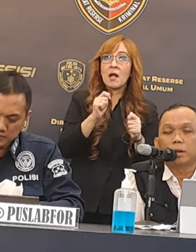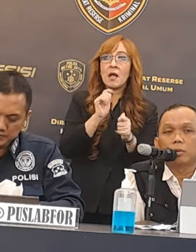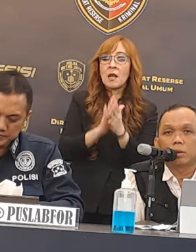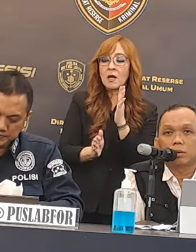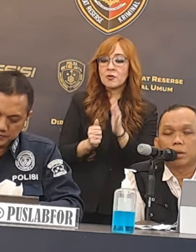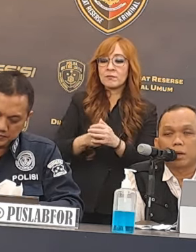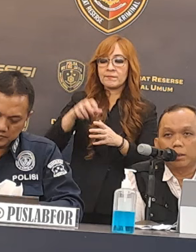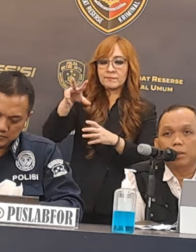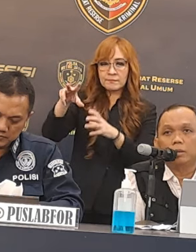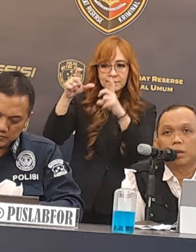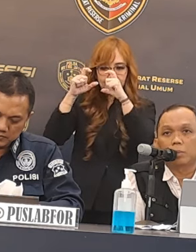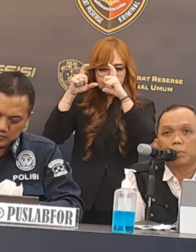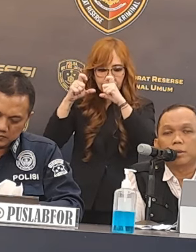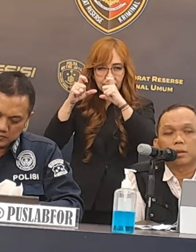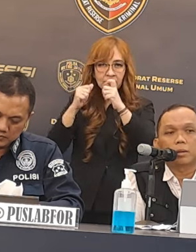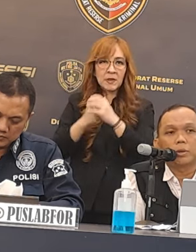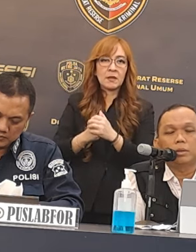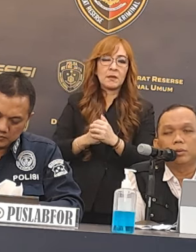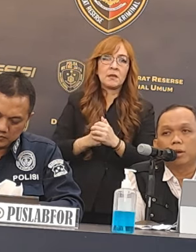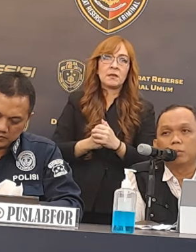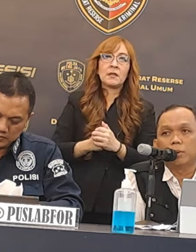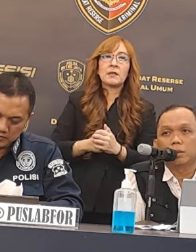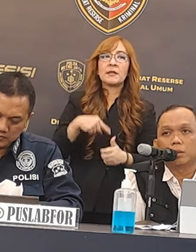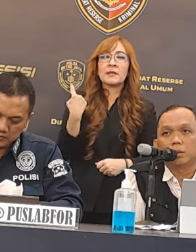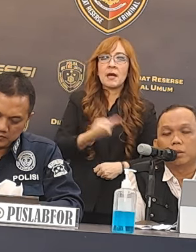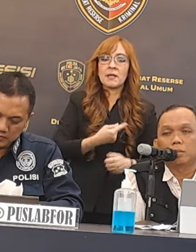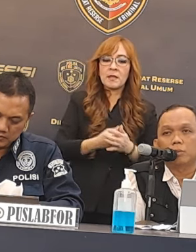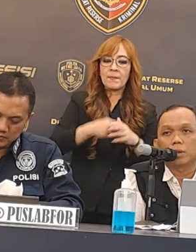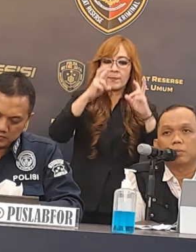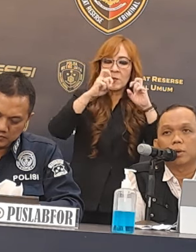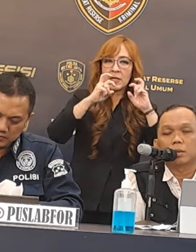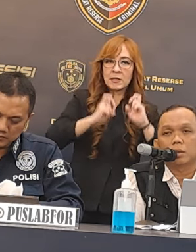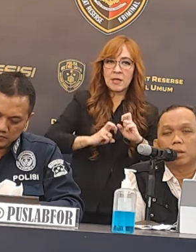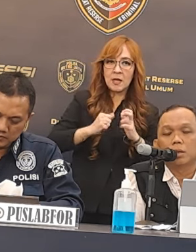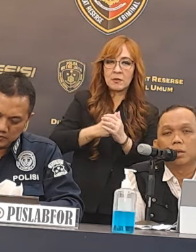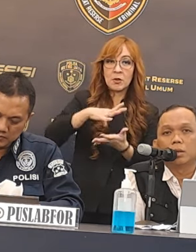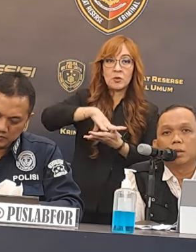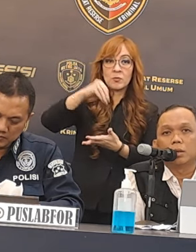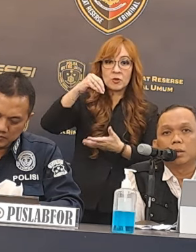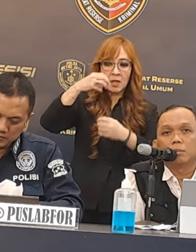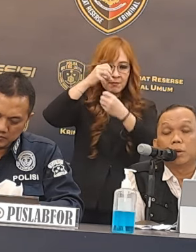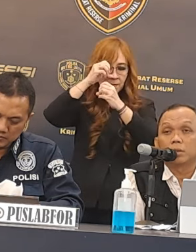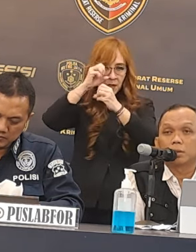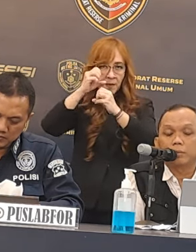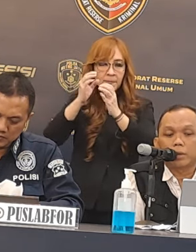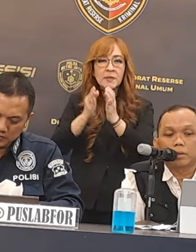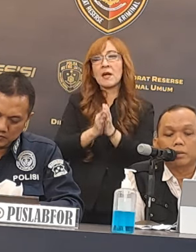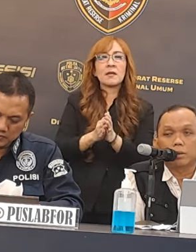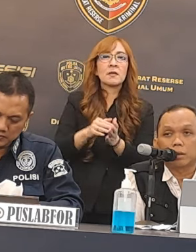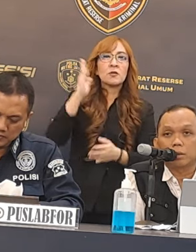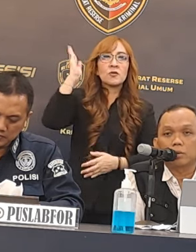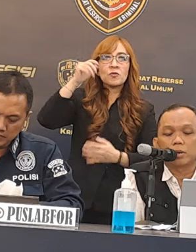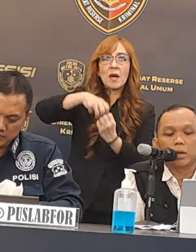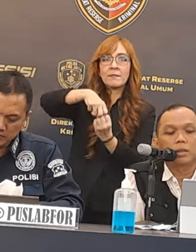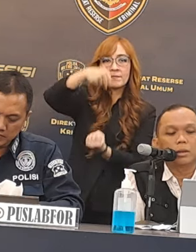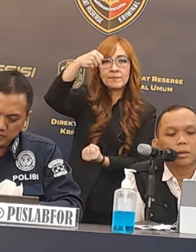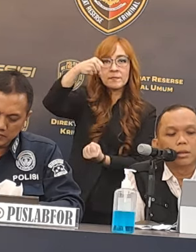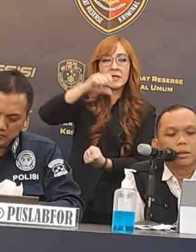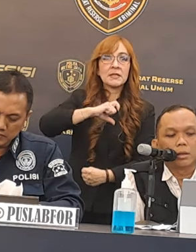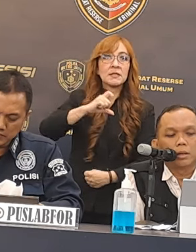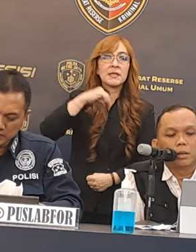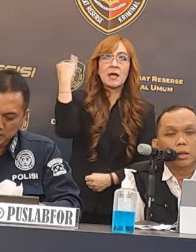copy yang dilakukan oleh ahli dari pemeriksa kami, juga ada pemeriksa dari Puslapor yang telah bersertifikasi secara